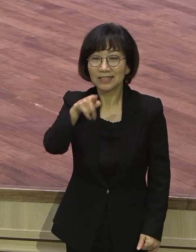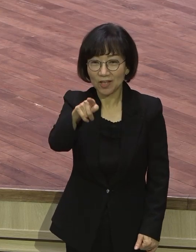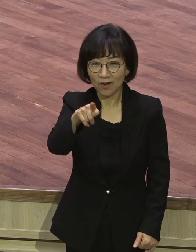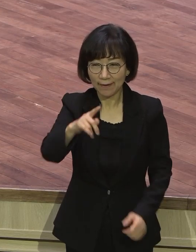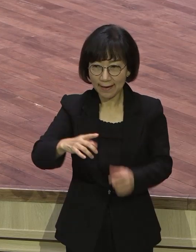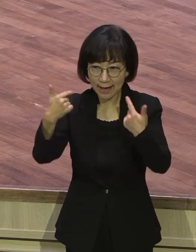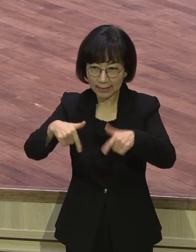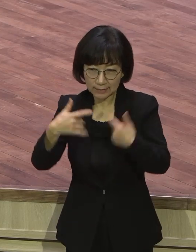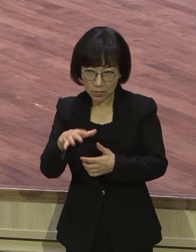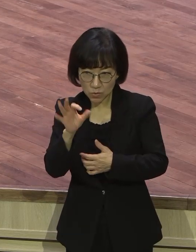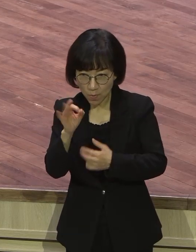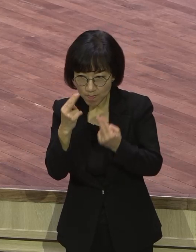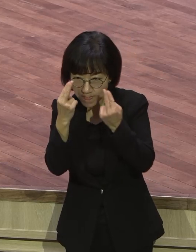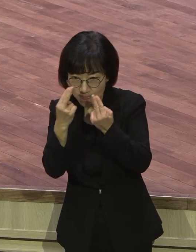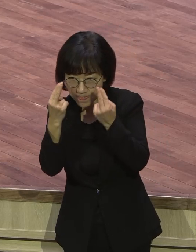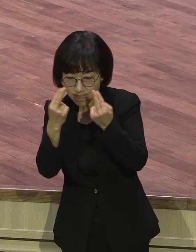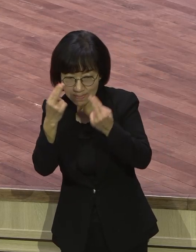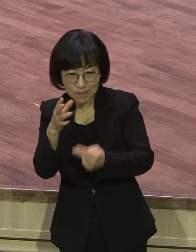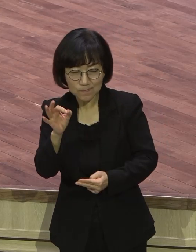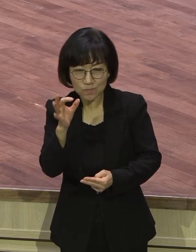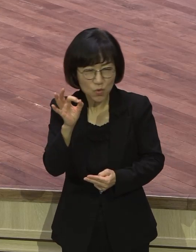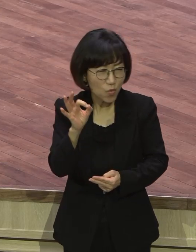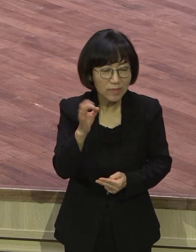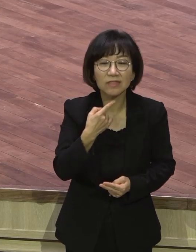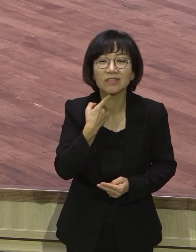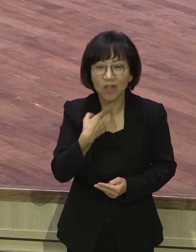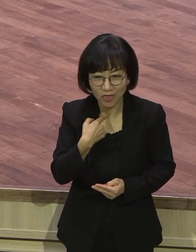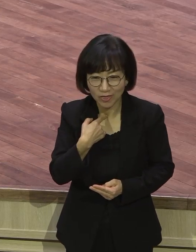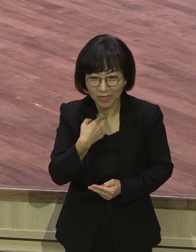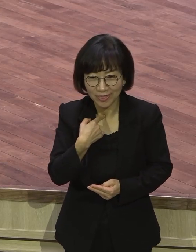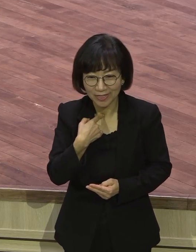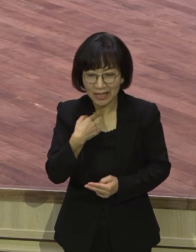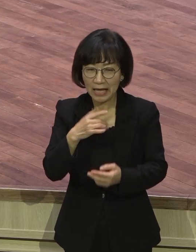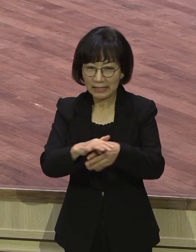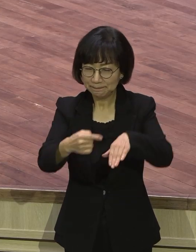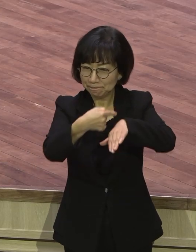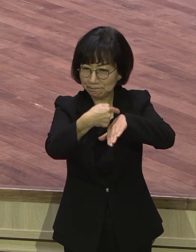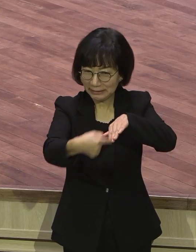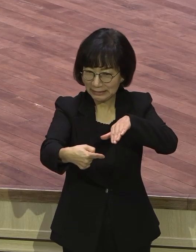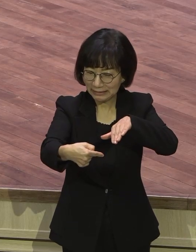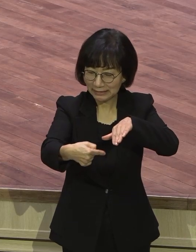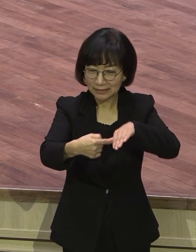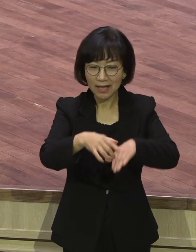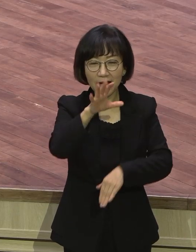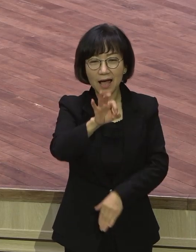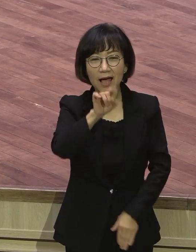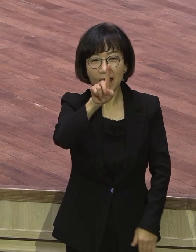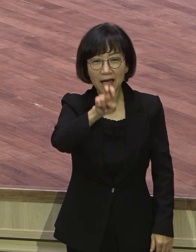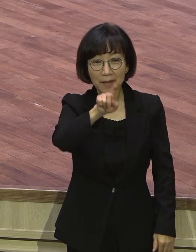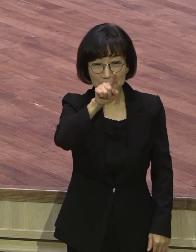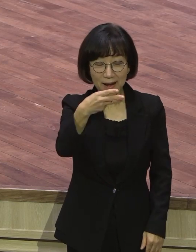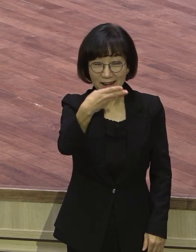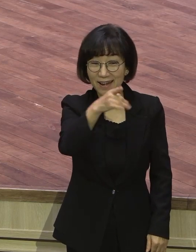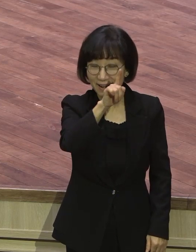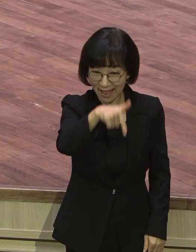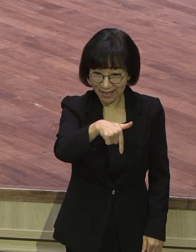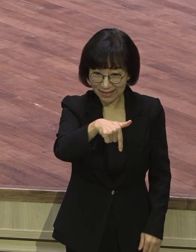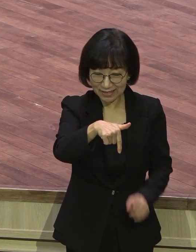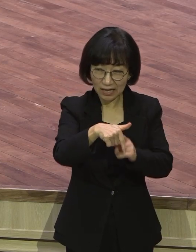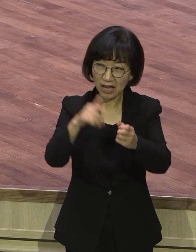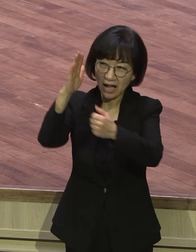건 물질 중심으로 살아왔던 사람 이런 애서의 영향을 받은 암말렉 이 족속은 하나님을